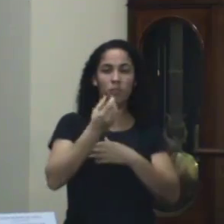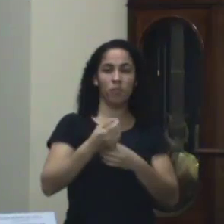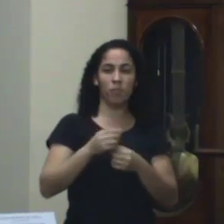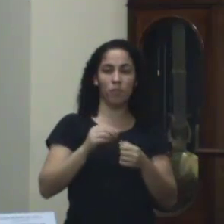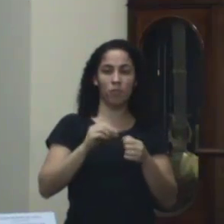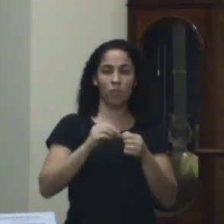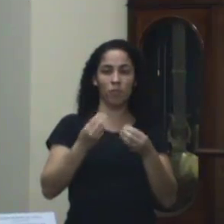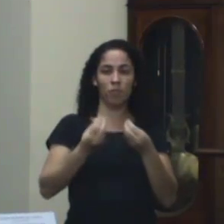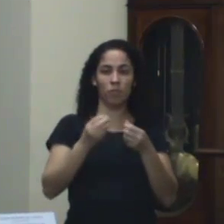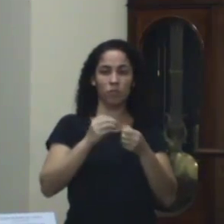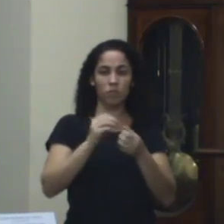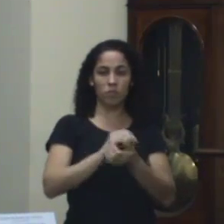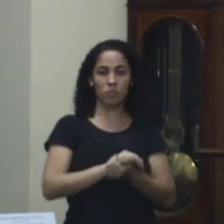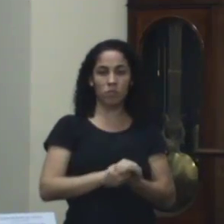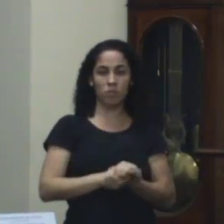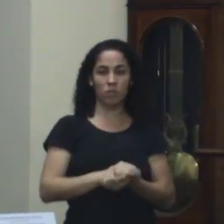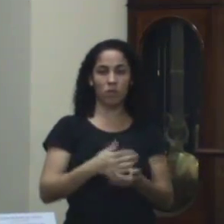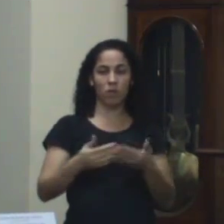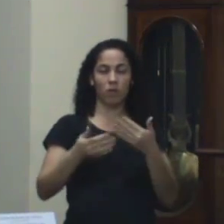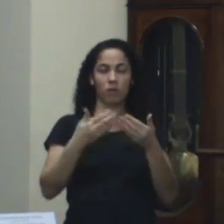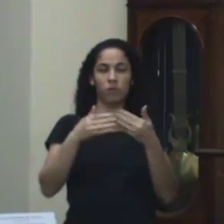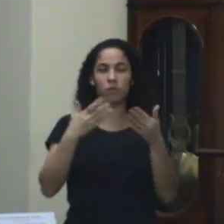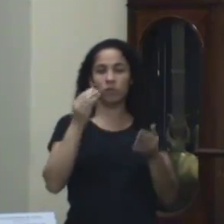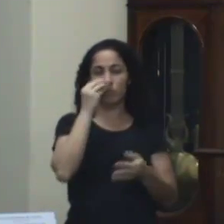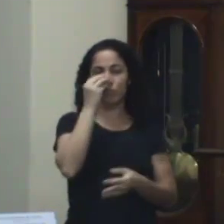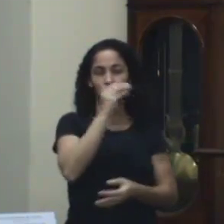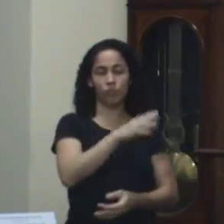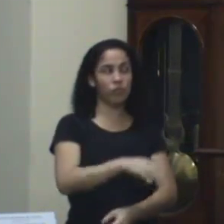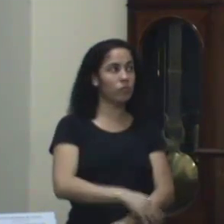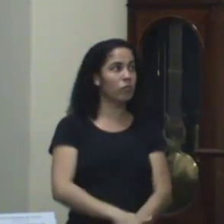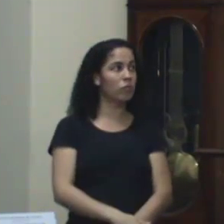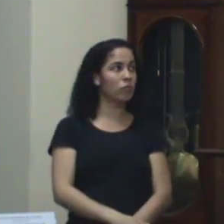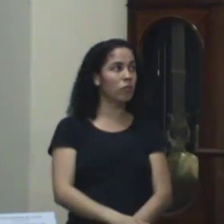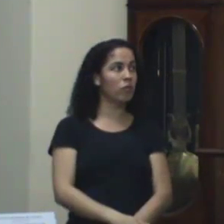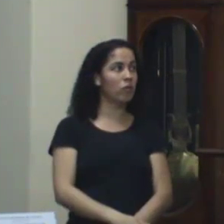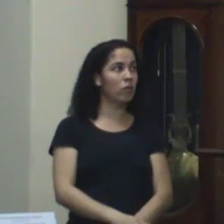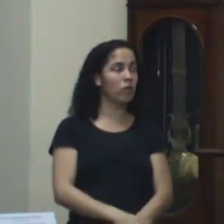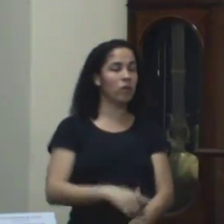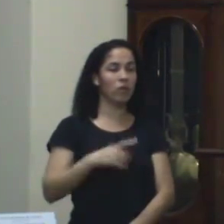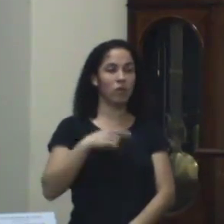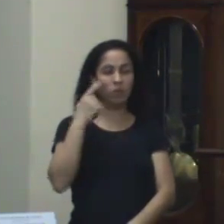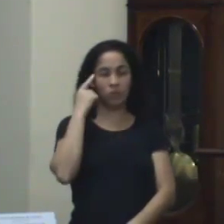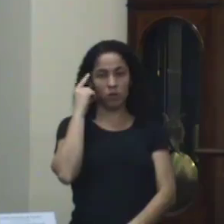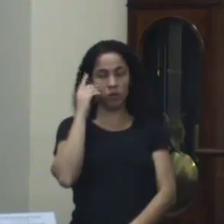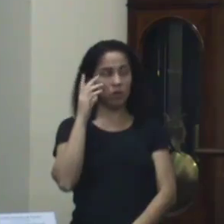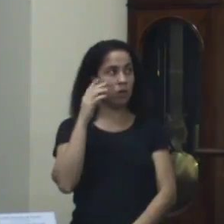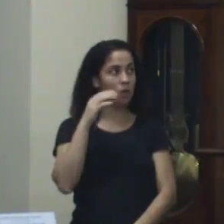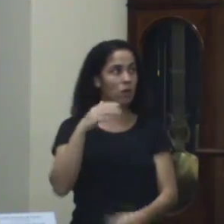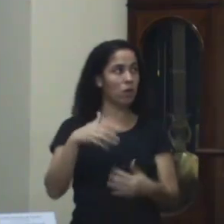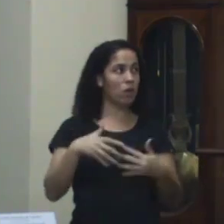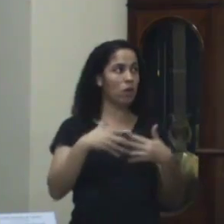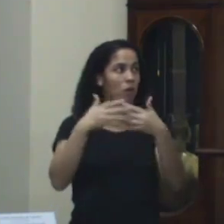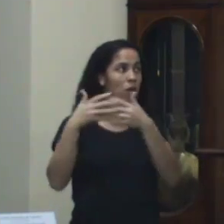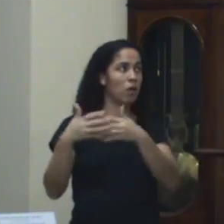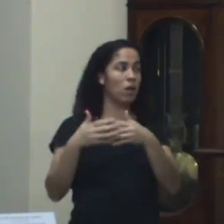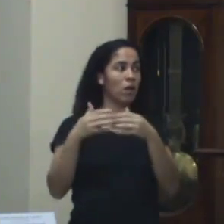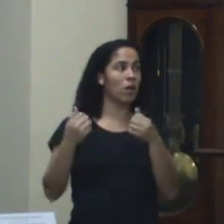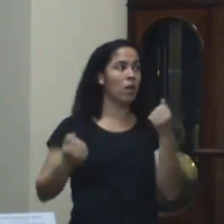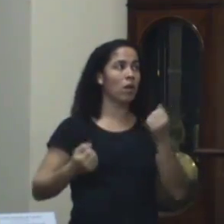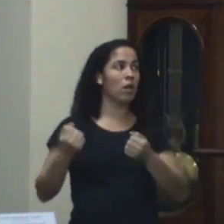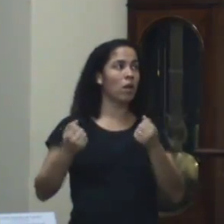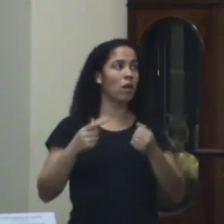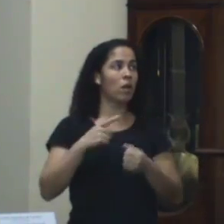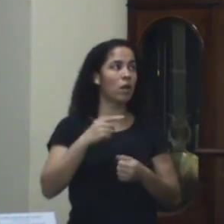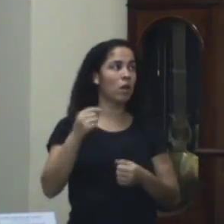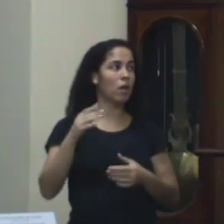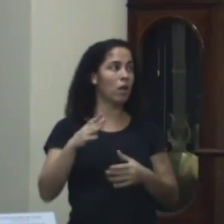e deixa com a mercê do jeito que está lá. Para vocês terem uma ideia, caminhões, carros, as pessoas